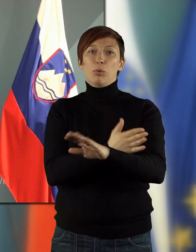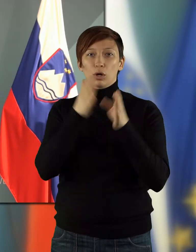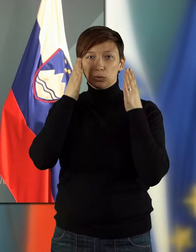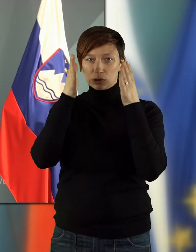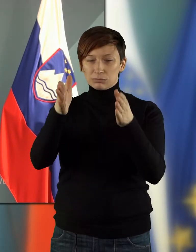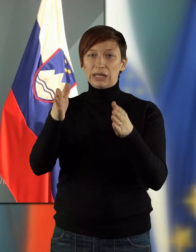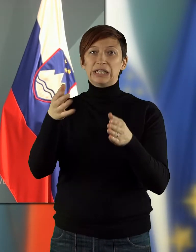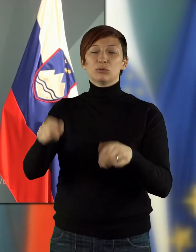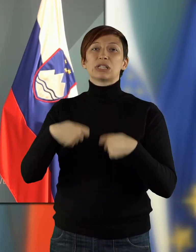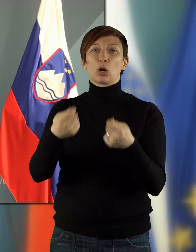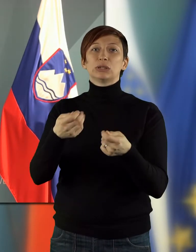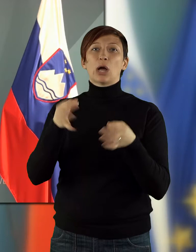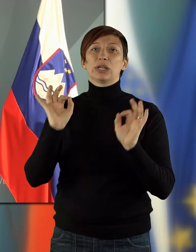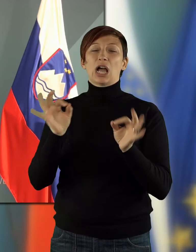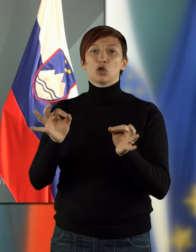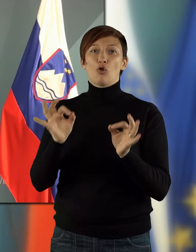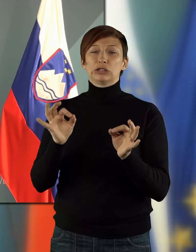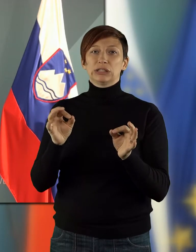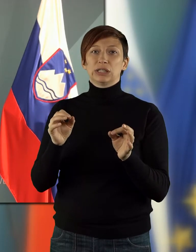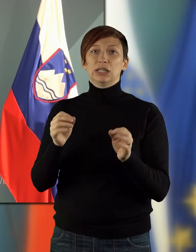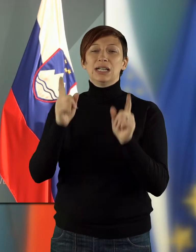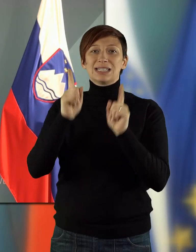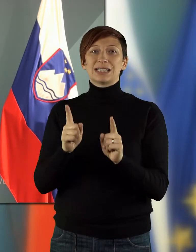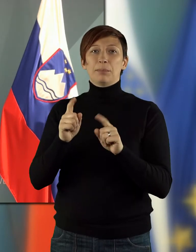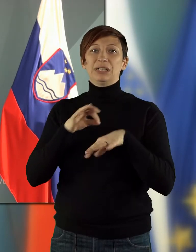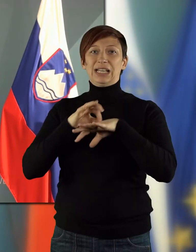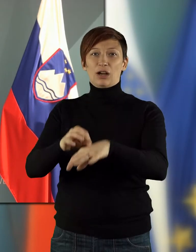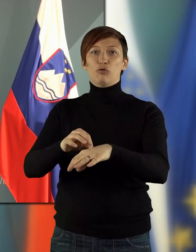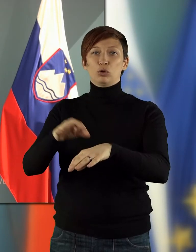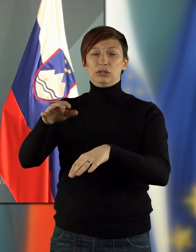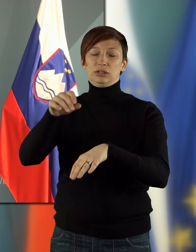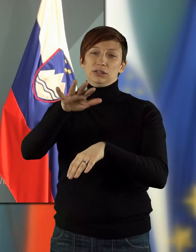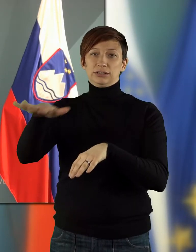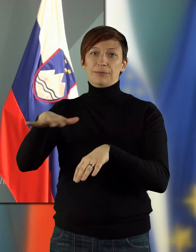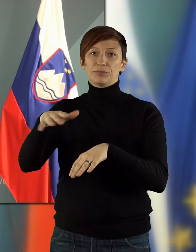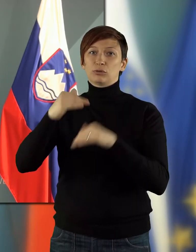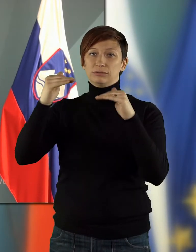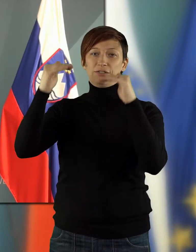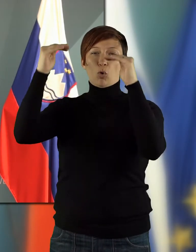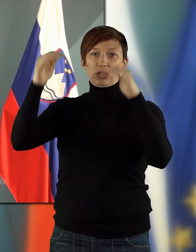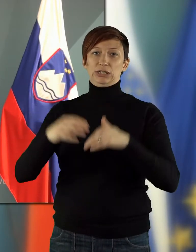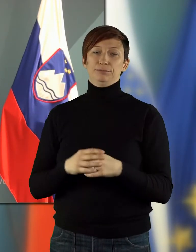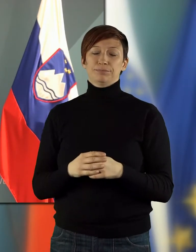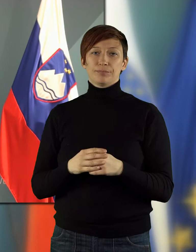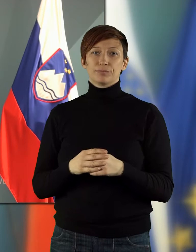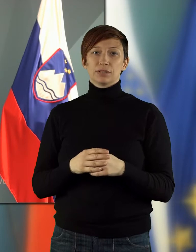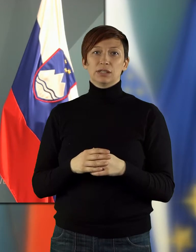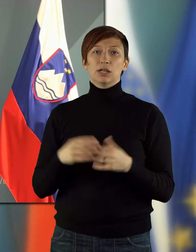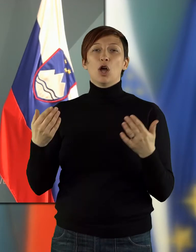napore usmeriti zlasti v zagotavljanje kakovostnega in stabilnega voditeljstva na vseh